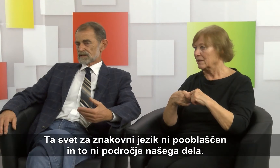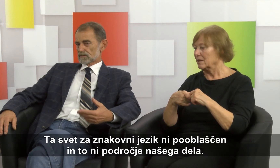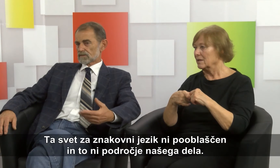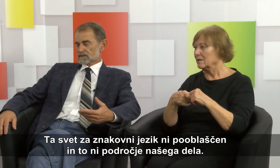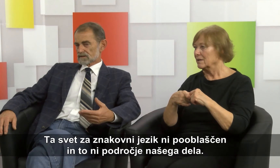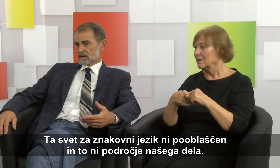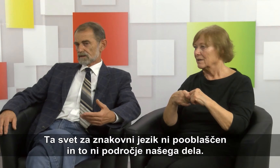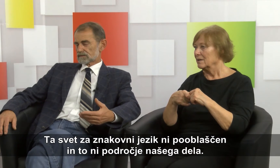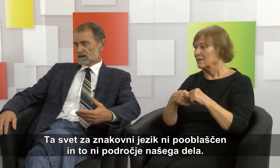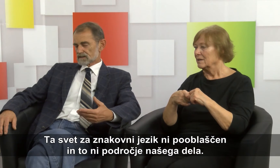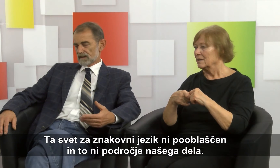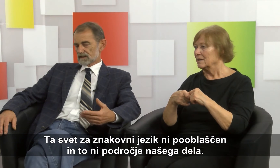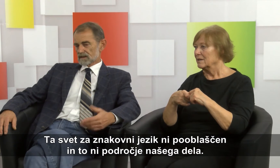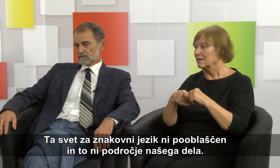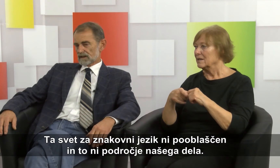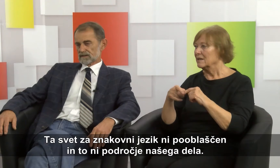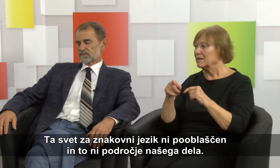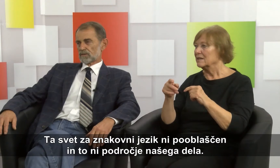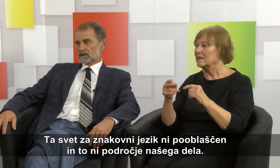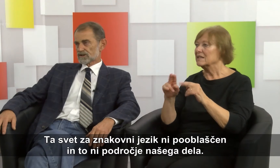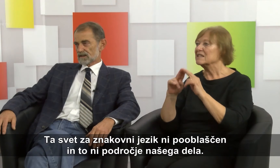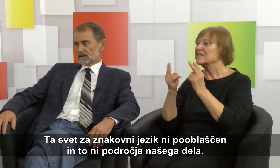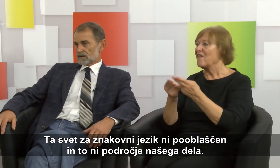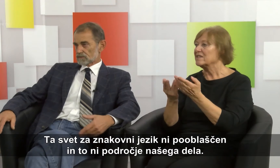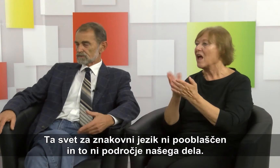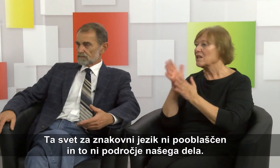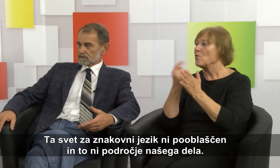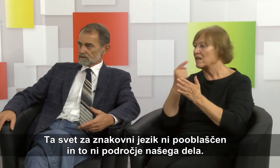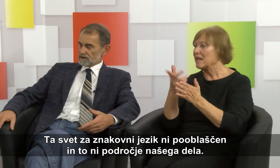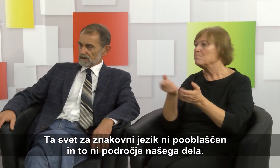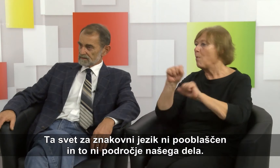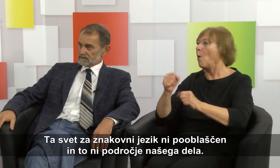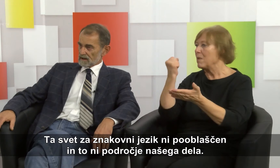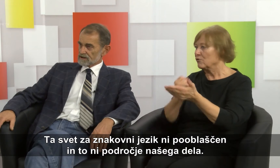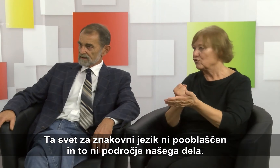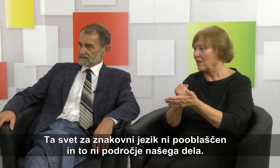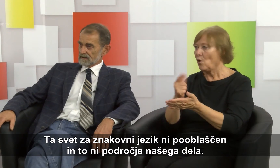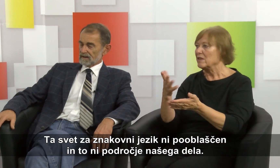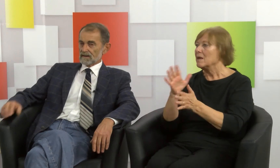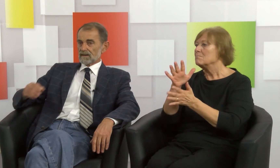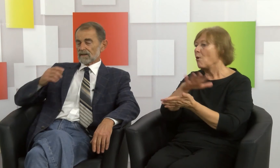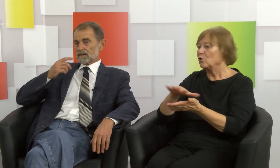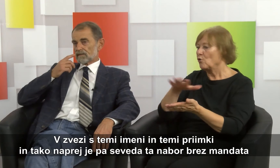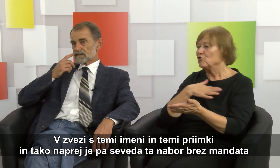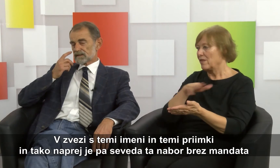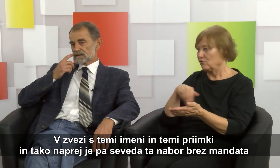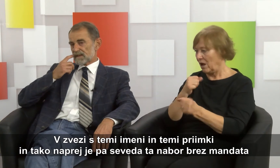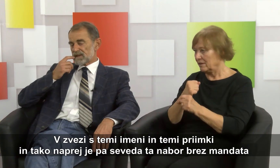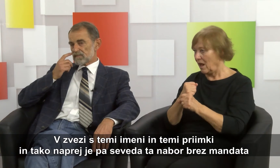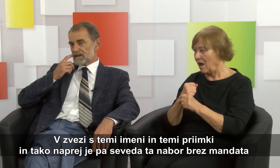zato ta svet za znakovni jezik ni pooblaščen. To ni področje našega dela. V zvezi s temi imeni